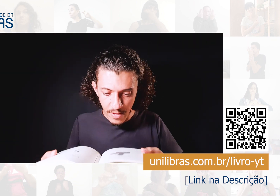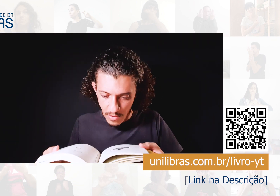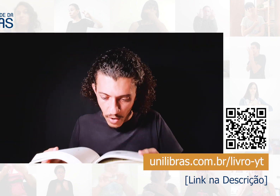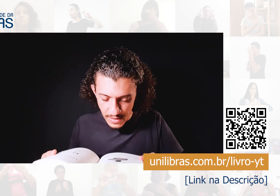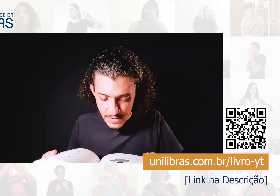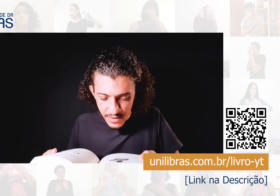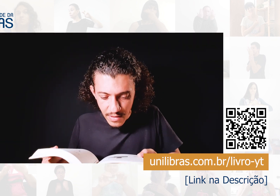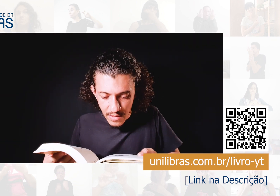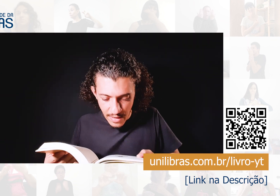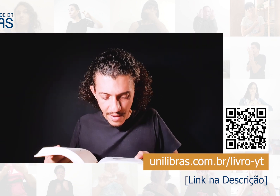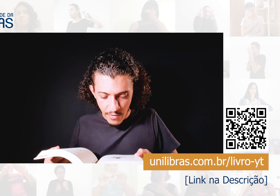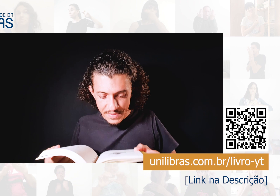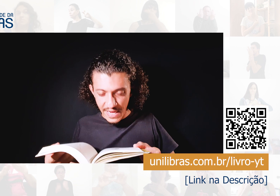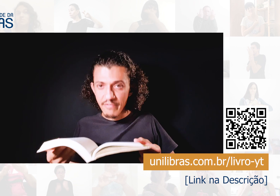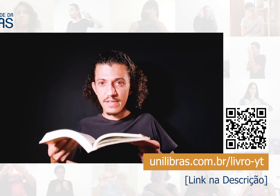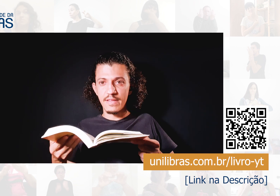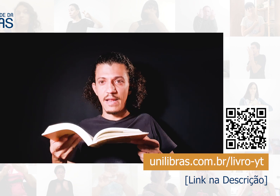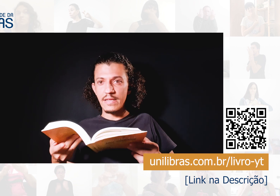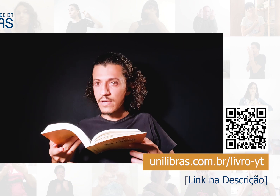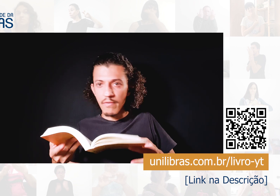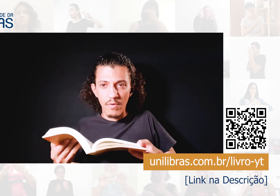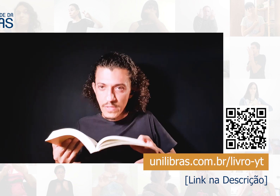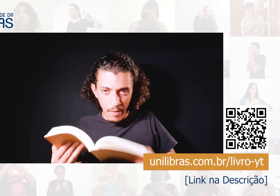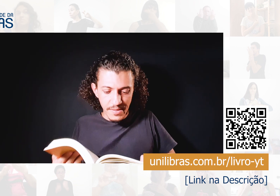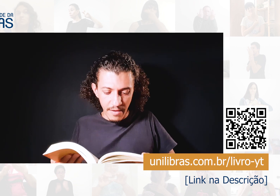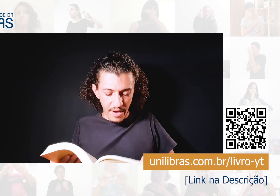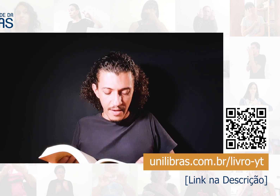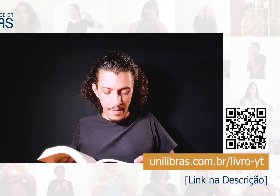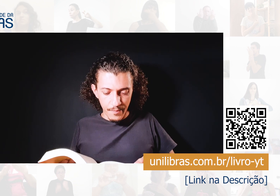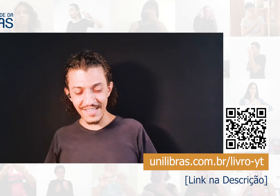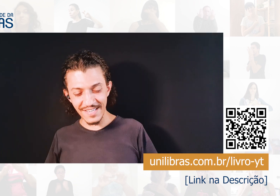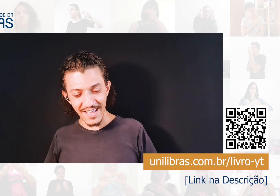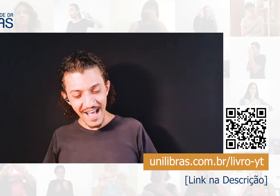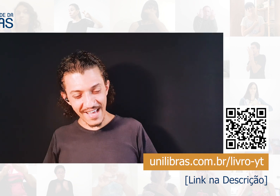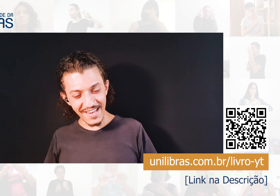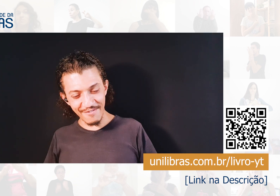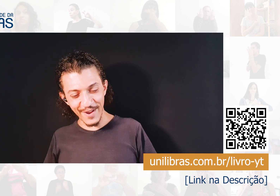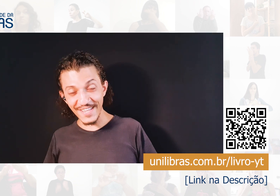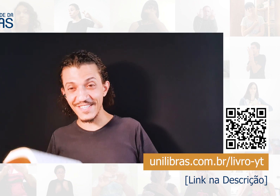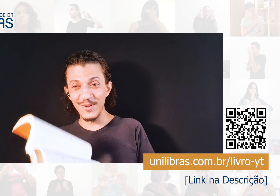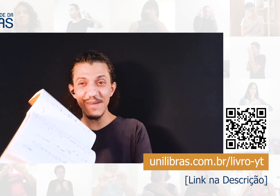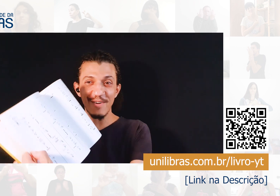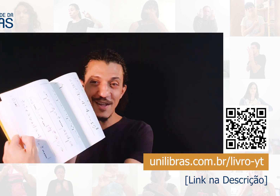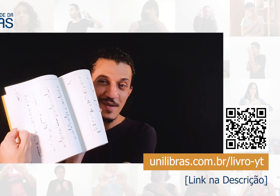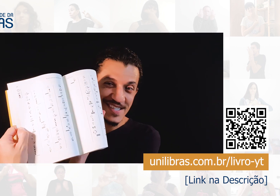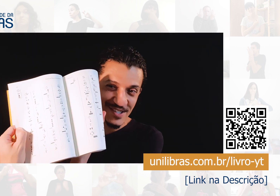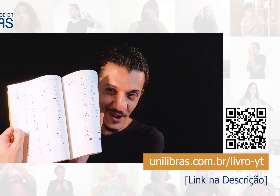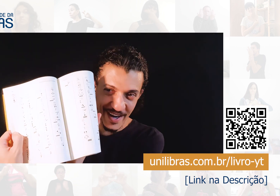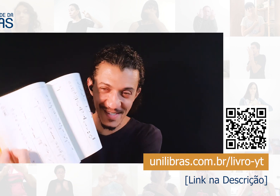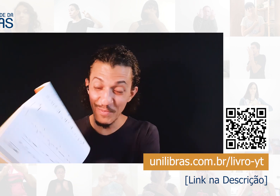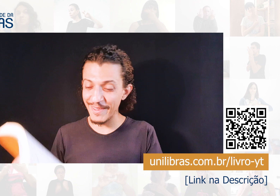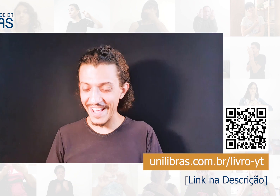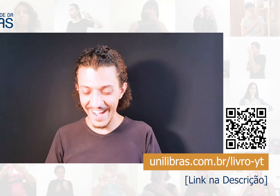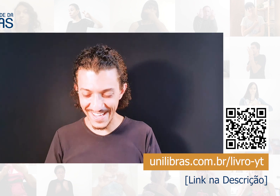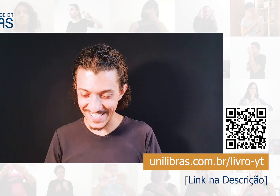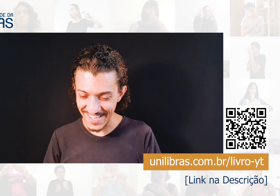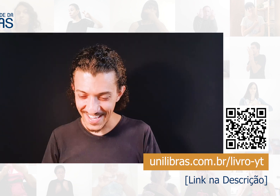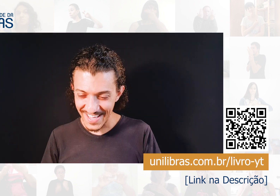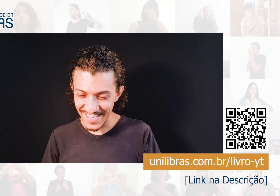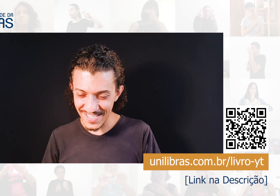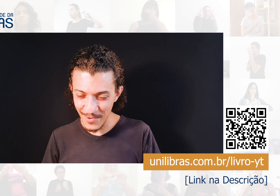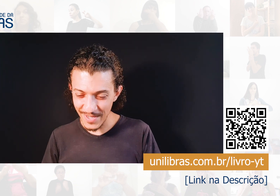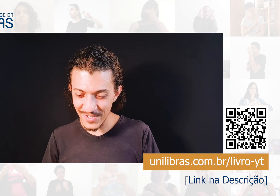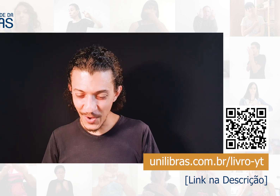pare e olha assim e lê, observa o detalhe. É só observar. E assim, aqui na frente do livro tem umas histórias muito